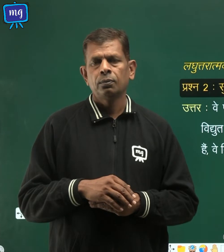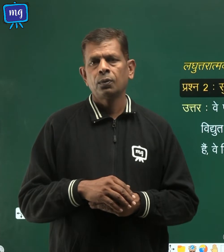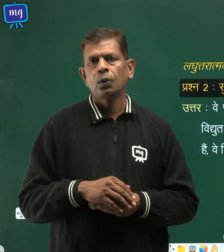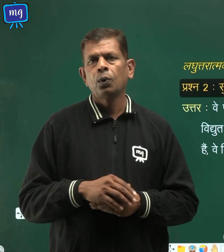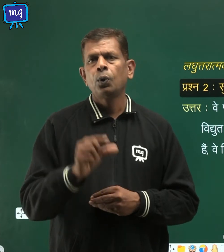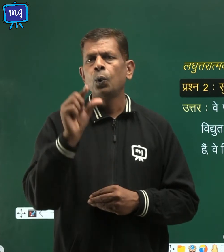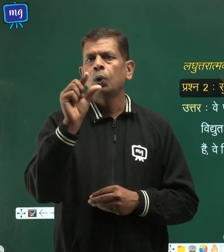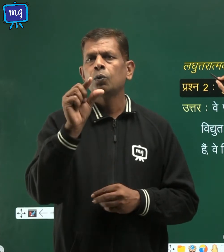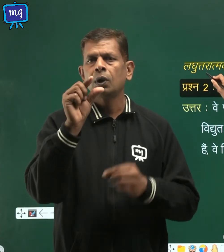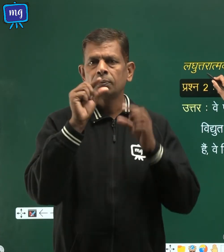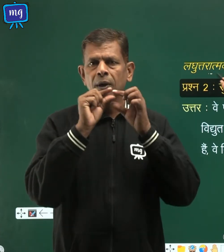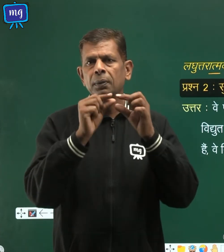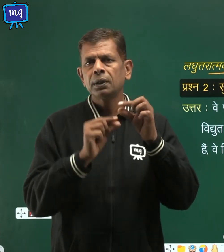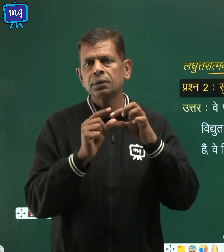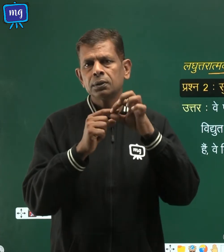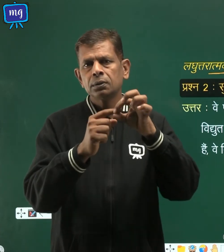लघुत्तरात्मक प्रश्न।